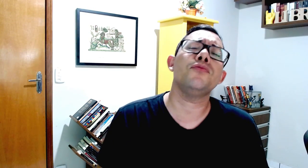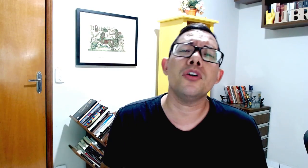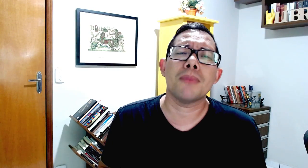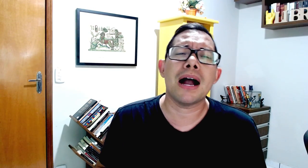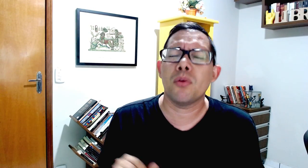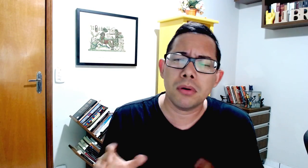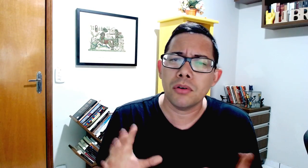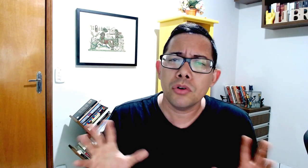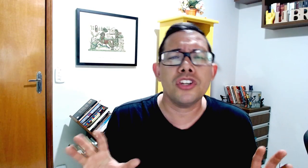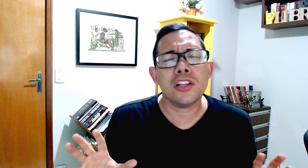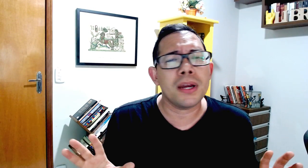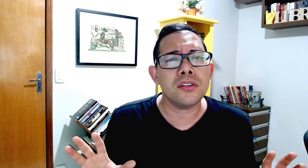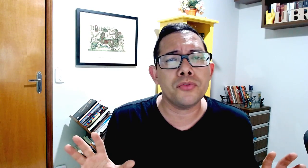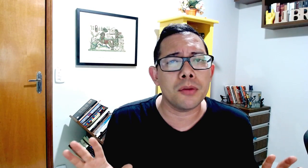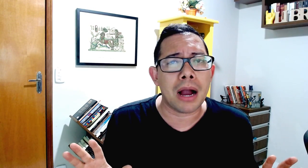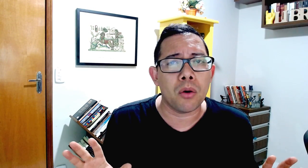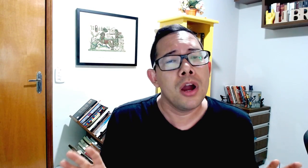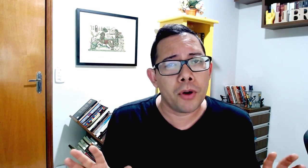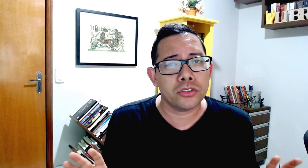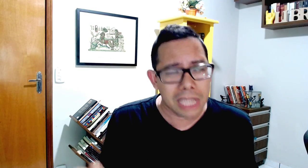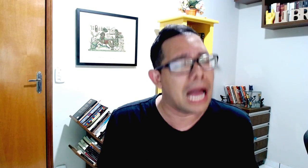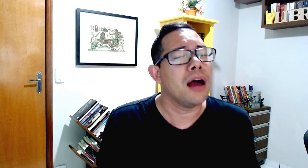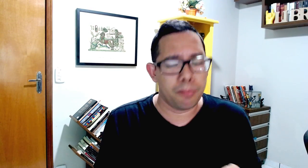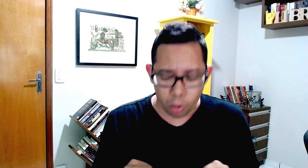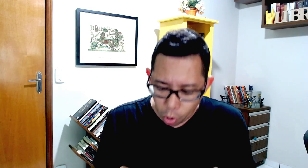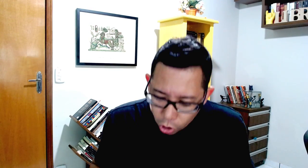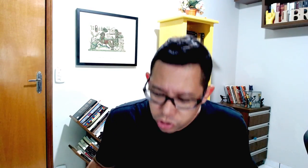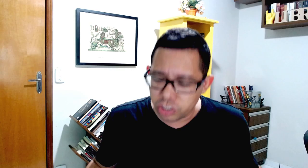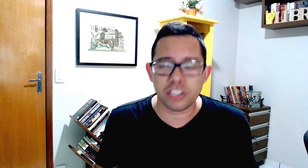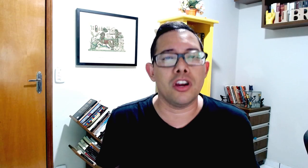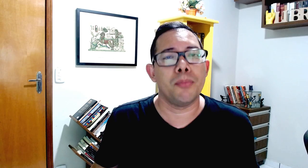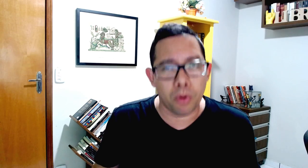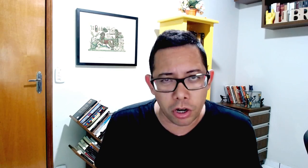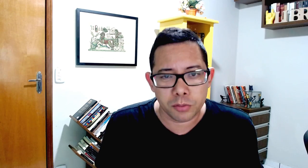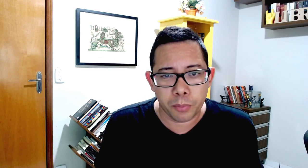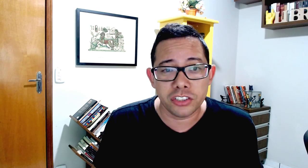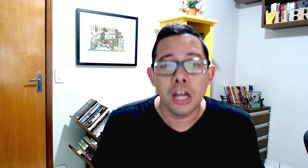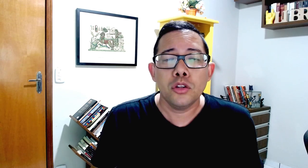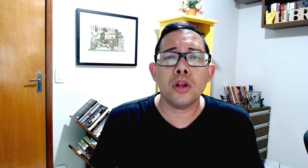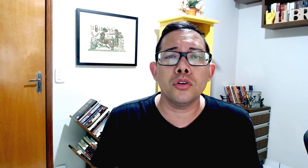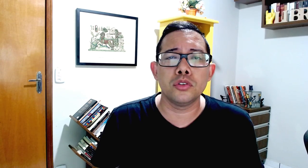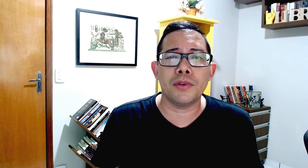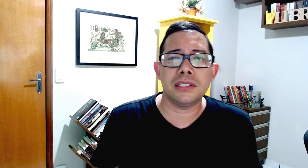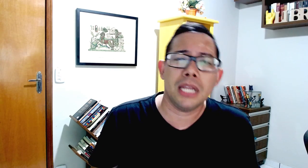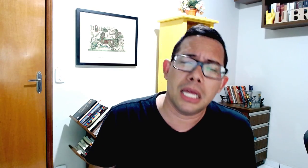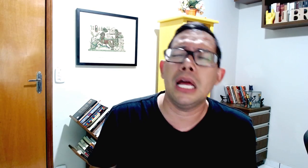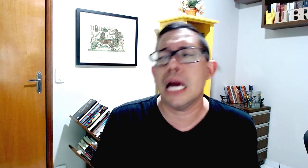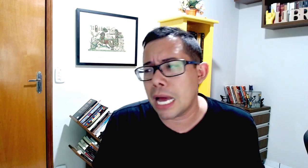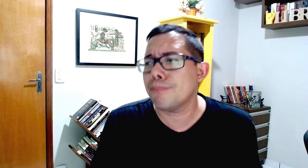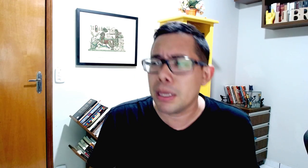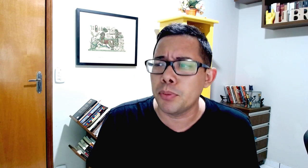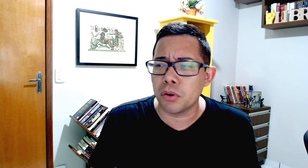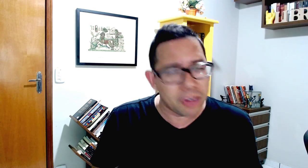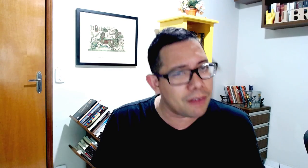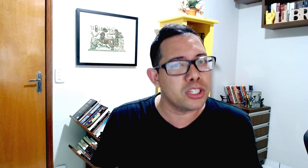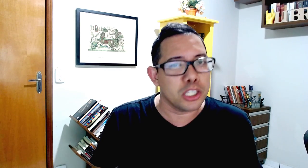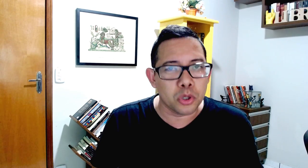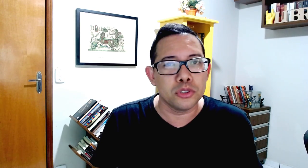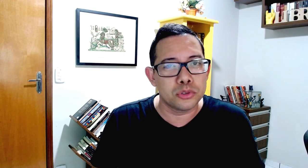mais informal não o jeito mais informal pode usar Pode reservar pode pode todos os vai entender a bem provável que